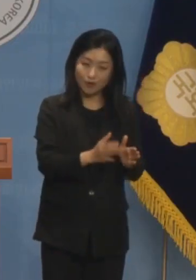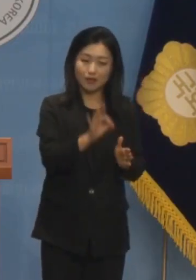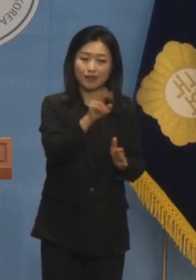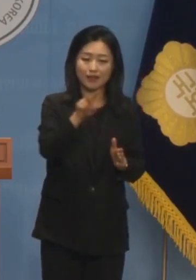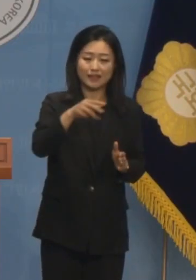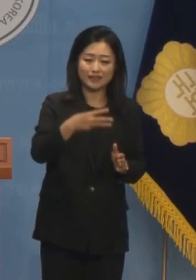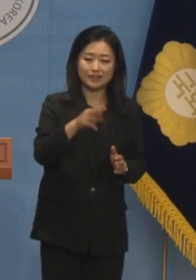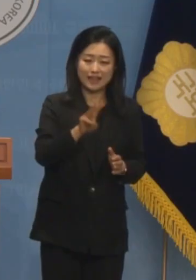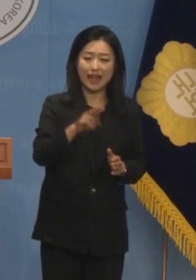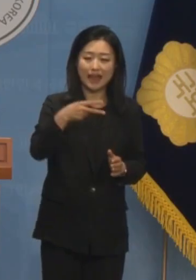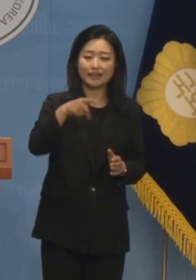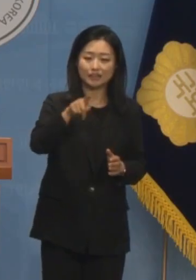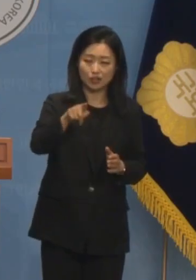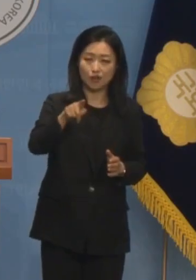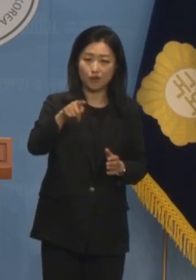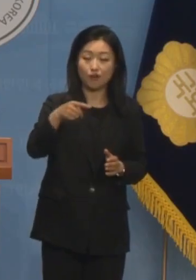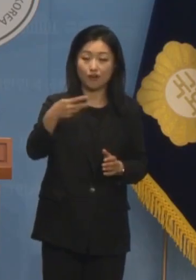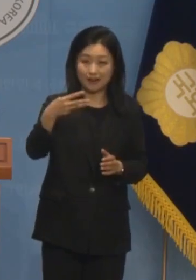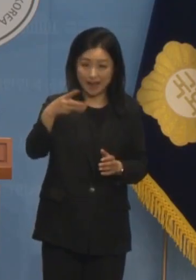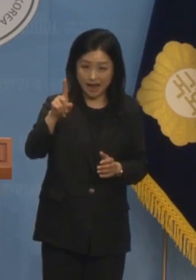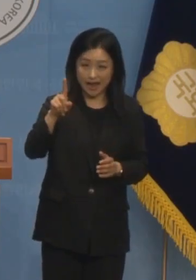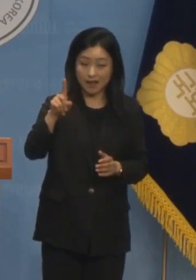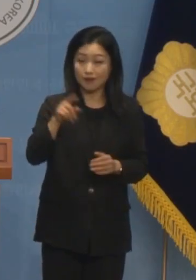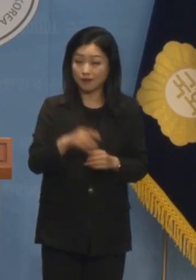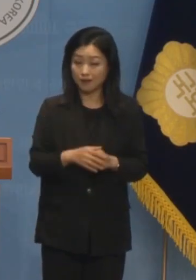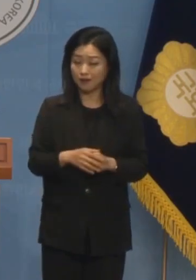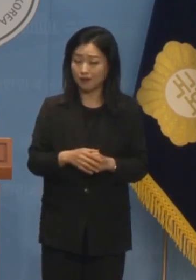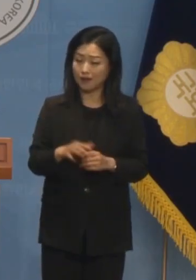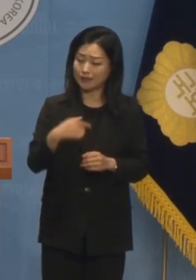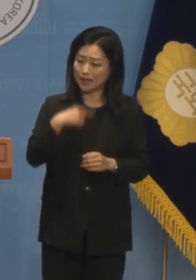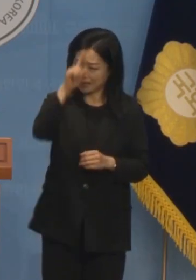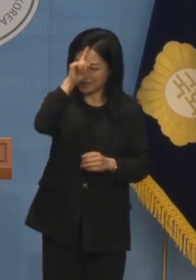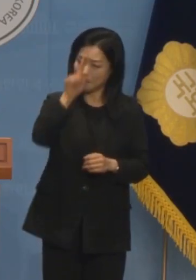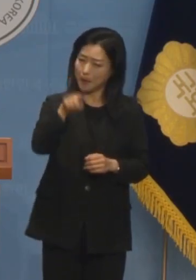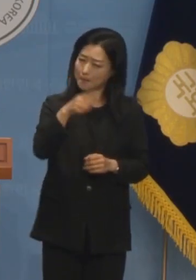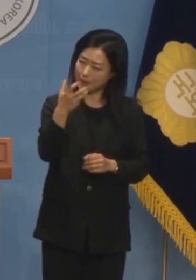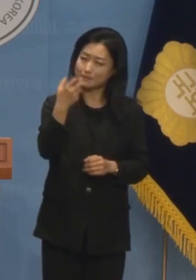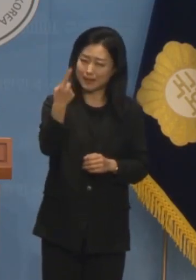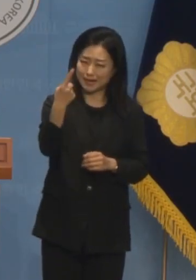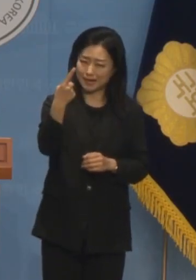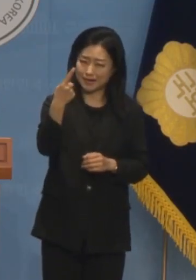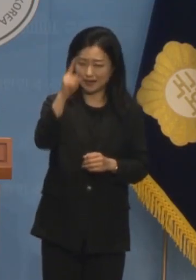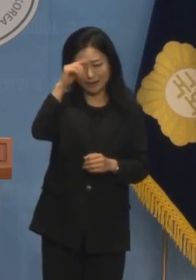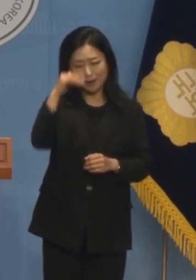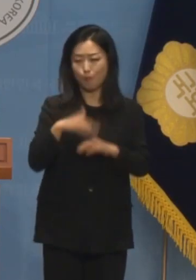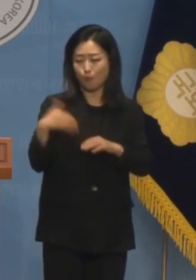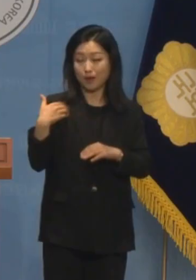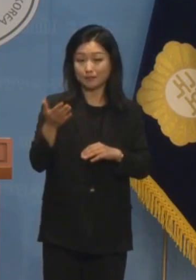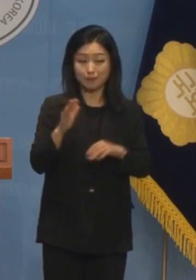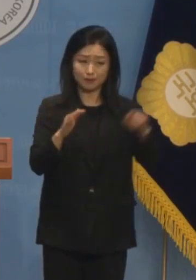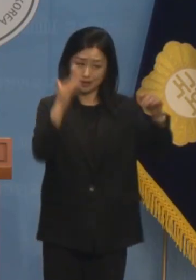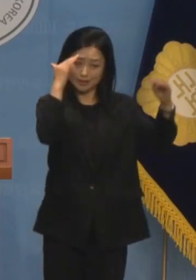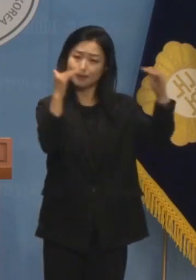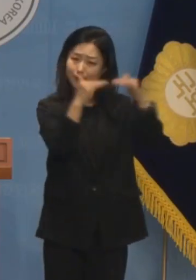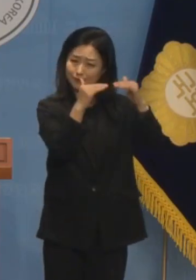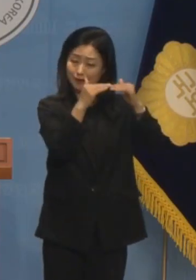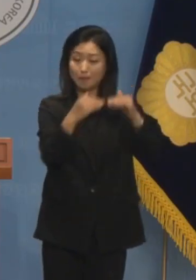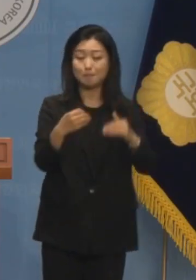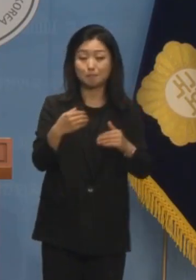제가 180 한 1, 약간 키가 줄었을지도 모르겠는데 저하고 한 대표님하고 키가 같다고